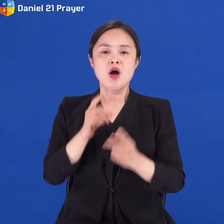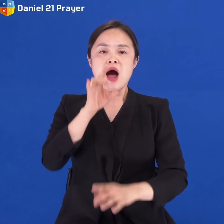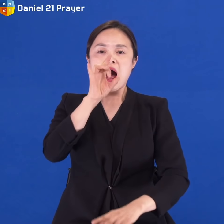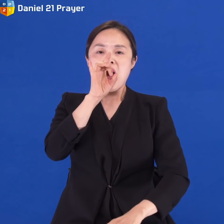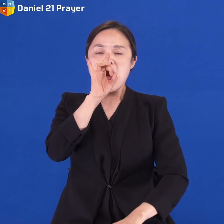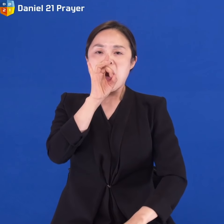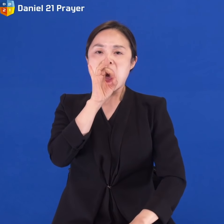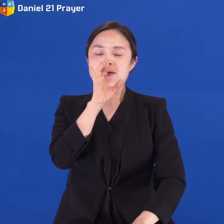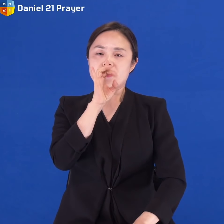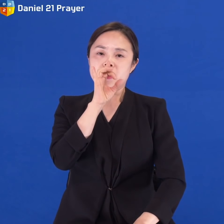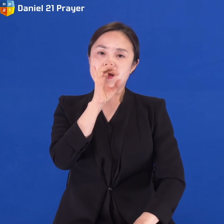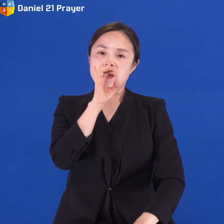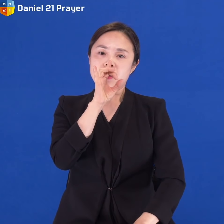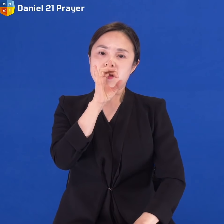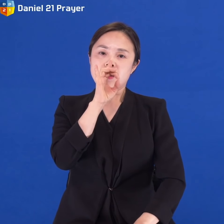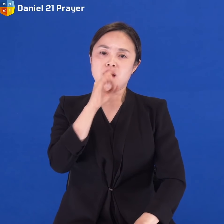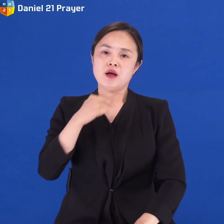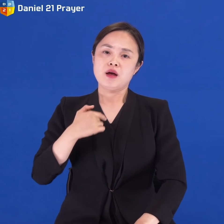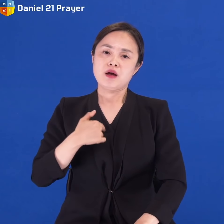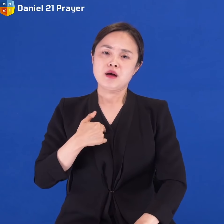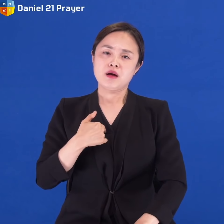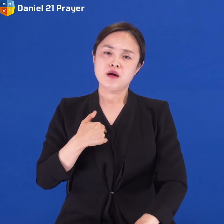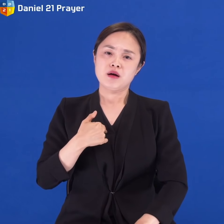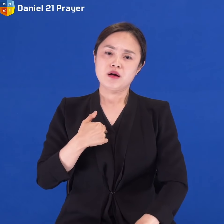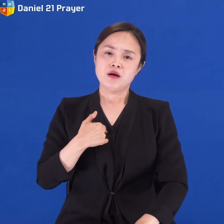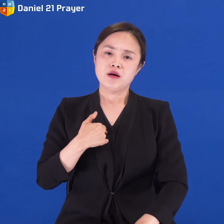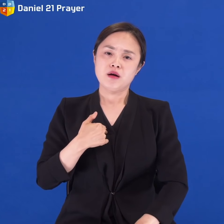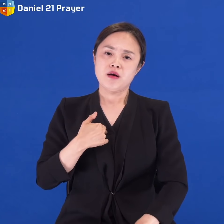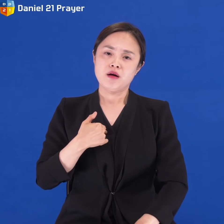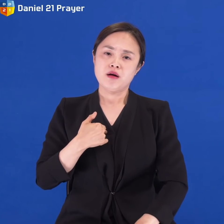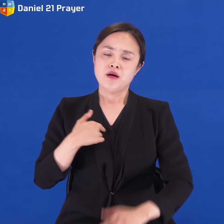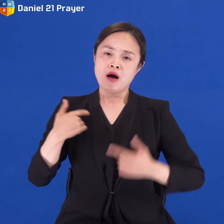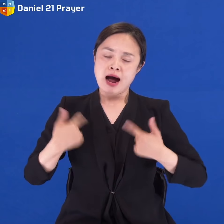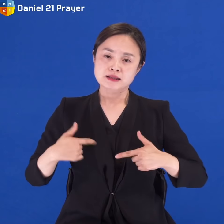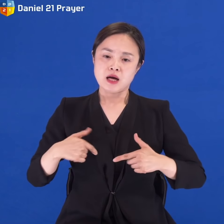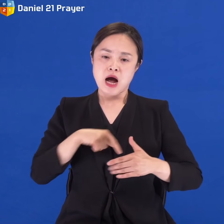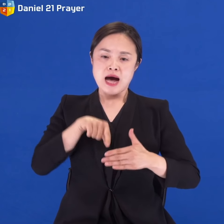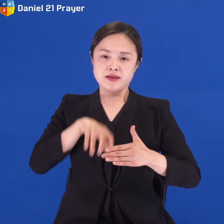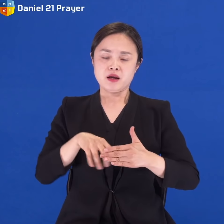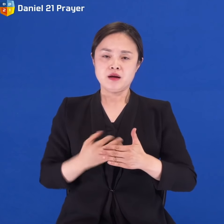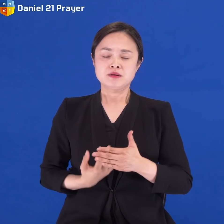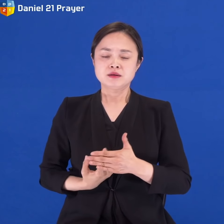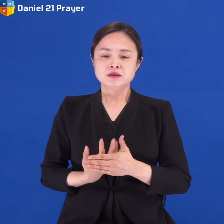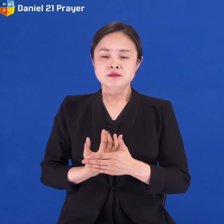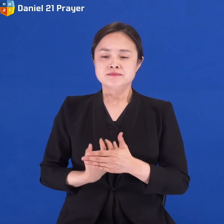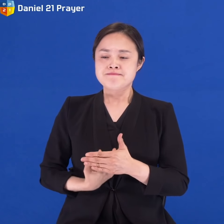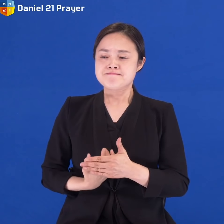항상 준비 자세로 살아가고 있었습니다.